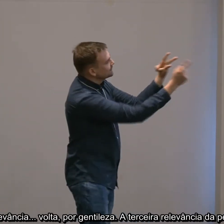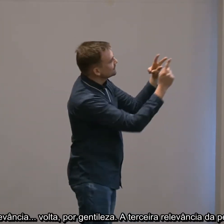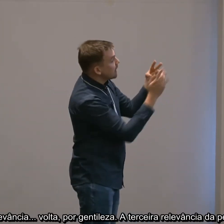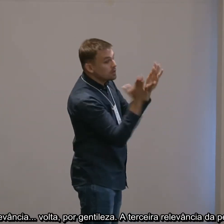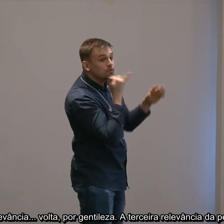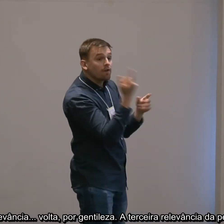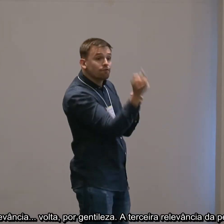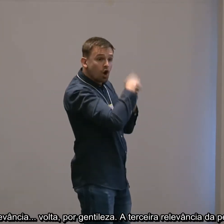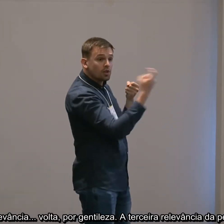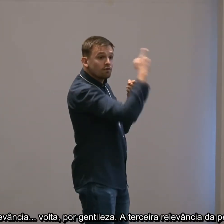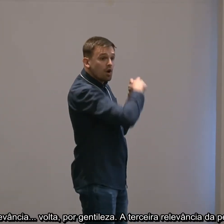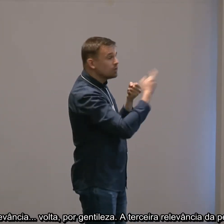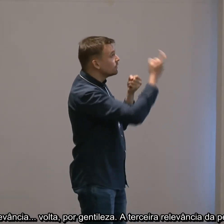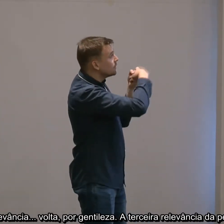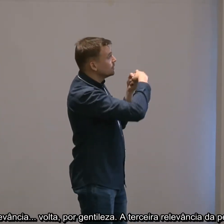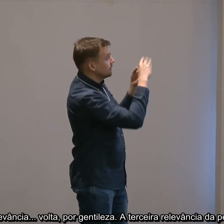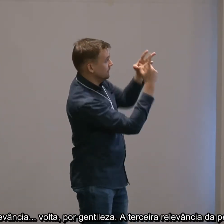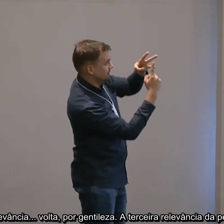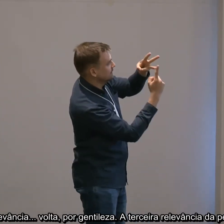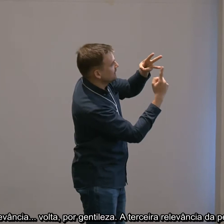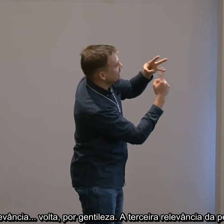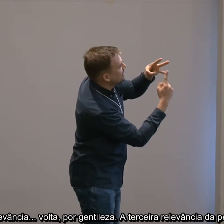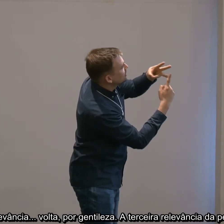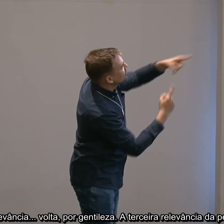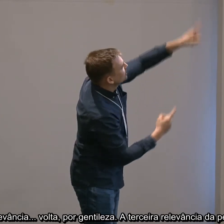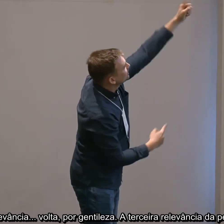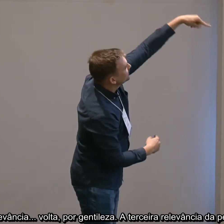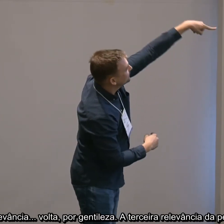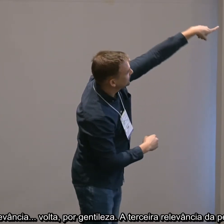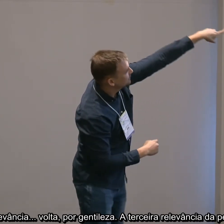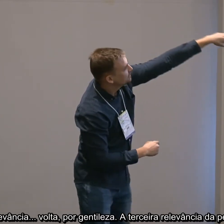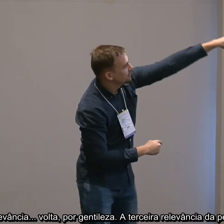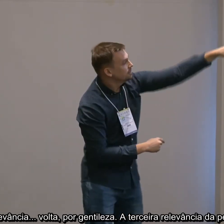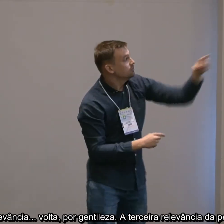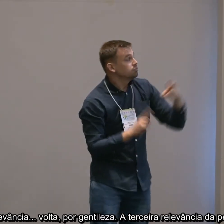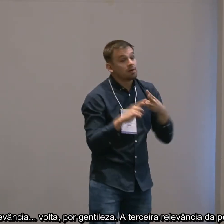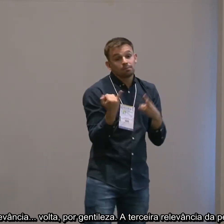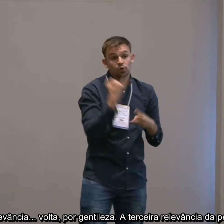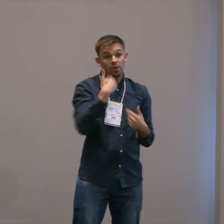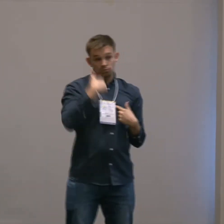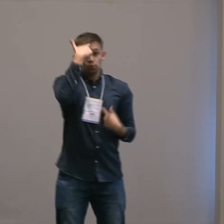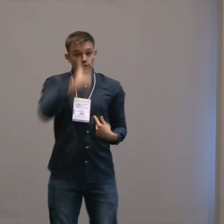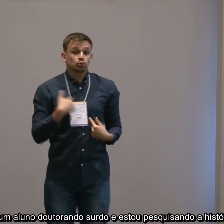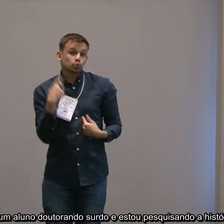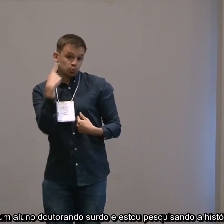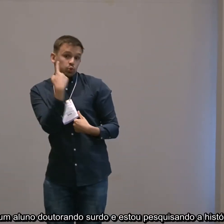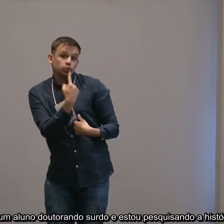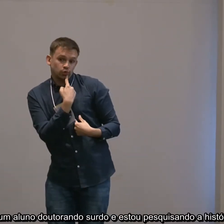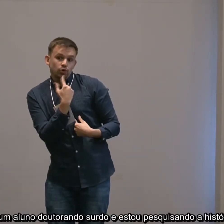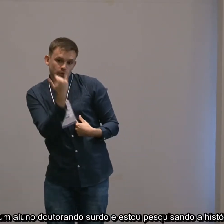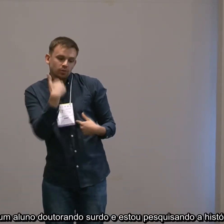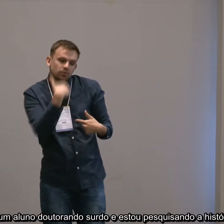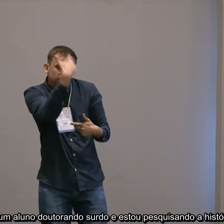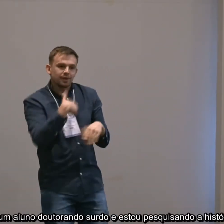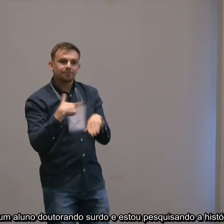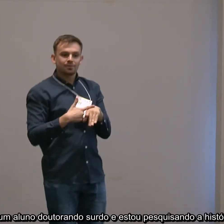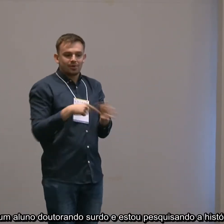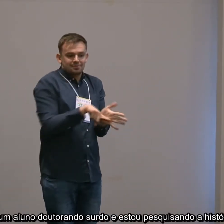perdão volta ainda por gentileza a terceira relevância da pesquisa é eu sou um aluno doutorando